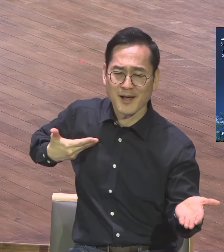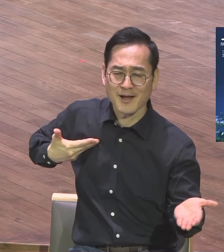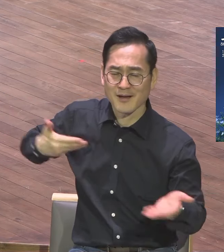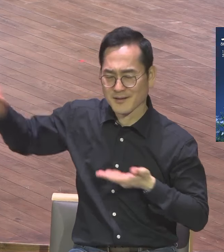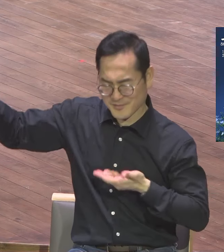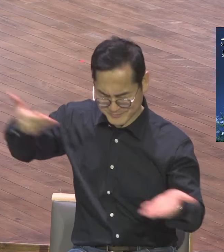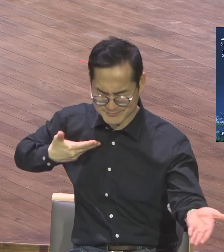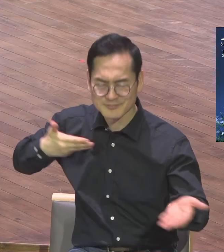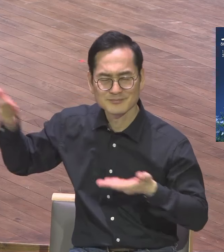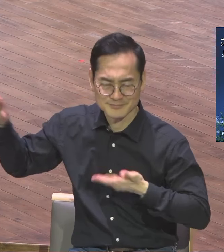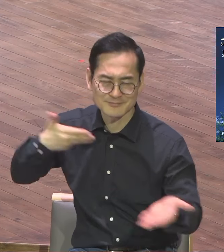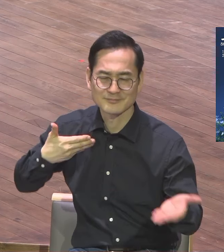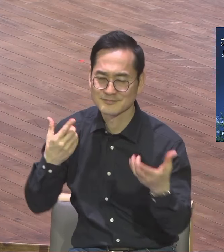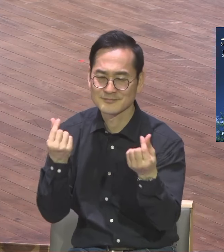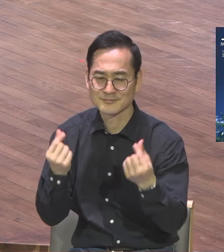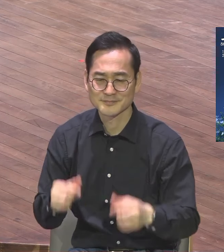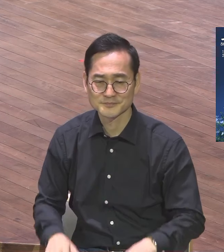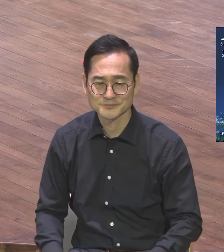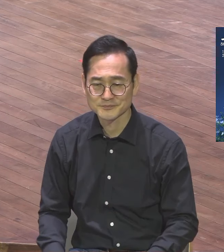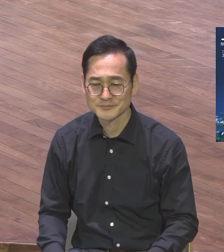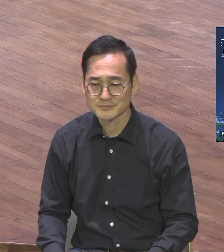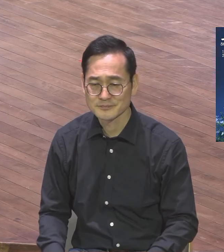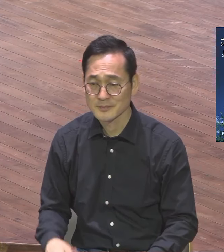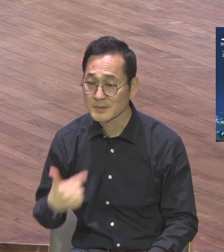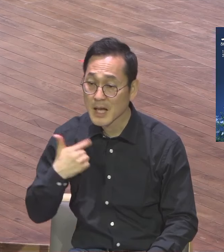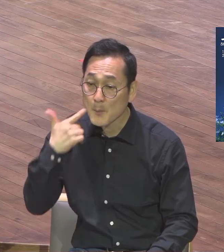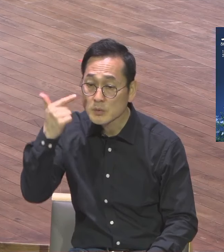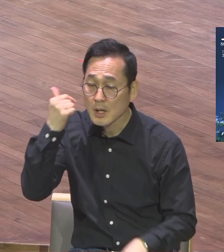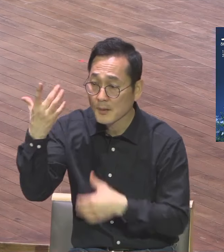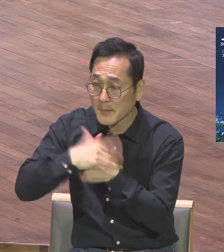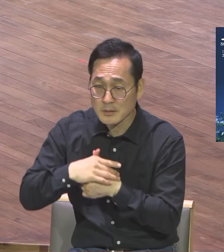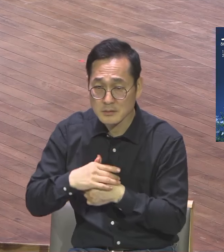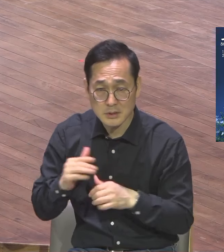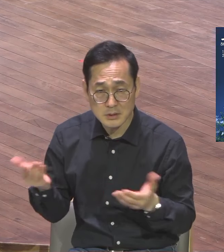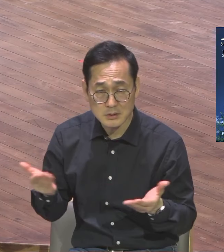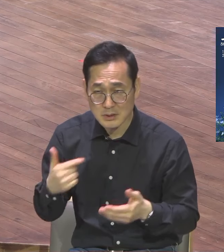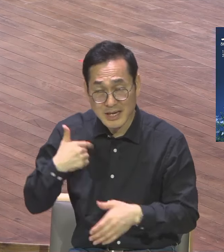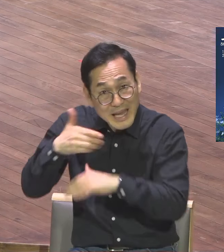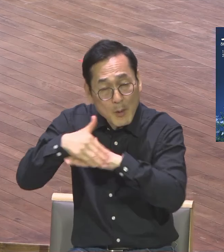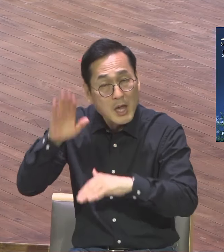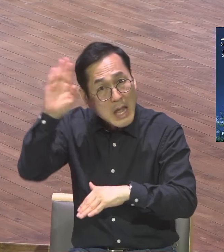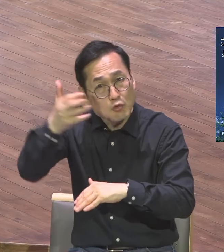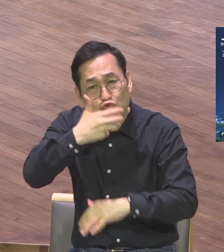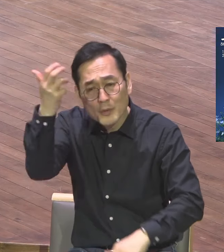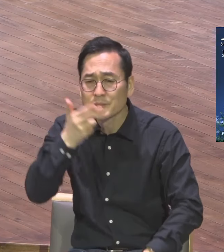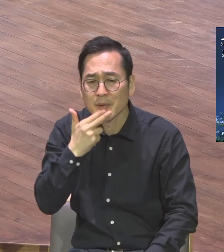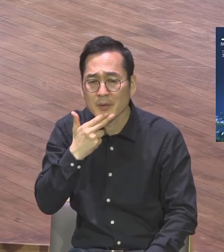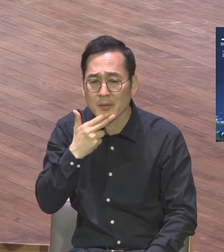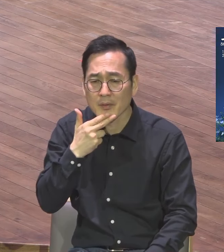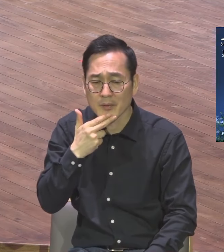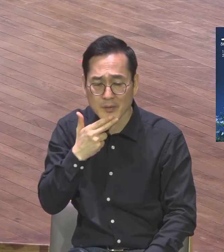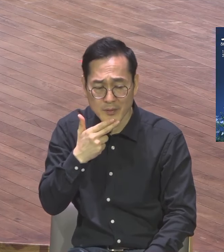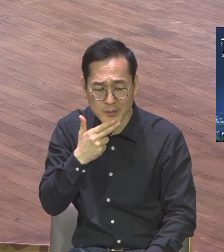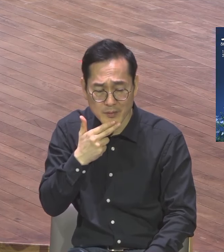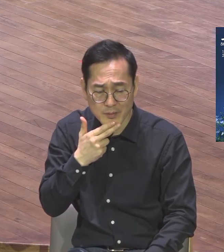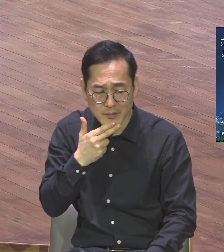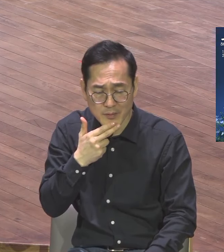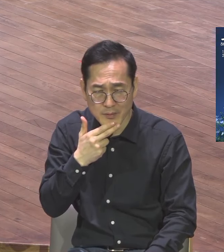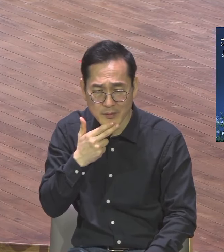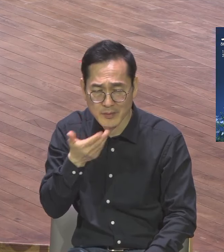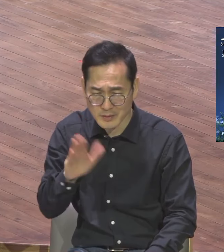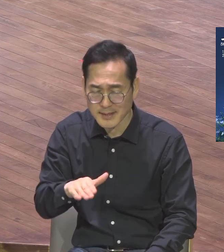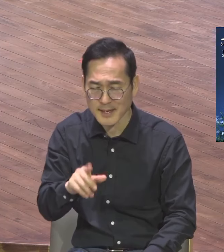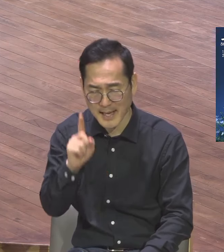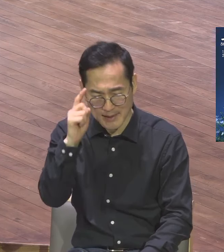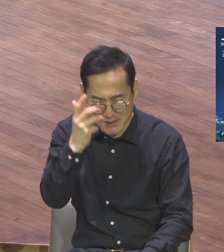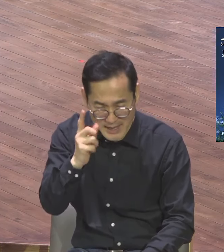저는 무슨 뭐 목회하려고 생각 0.1% 생각한 적이 없어요. 근데 하나님을 위해 복음을 위해서 교회를 위해서